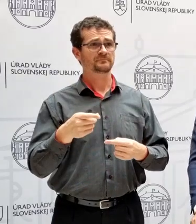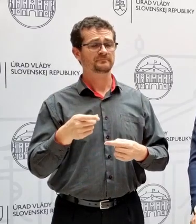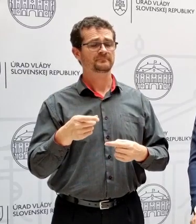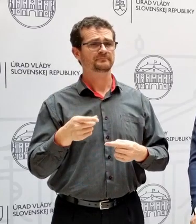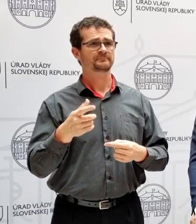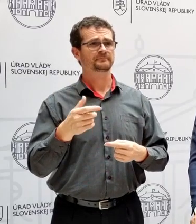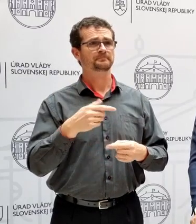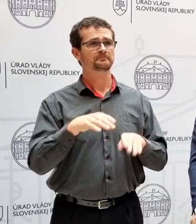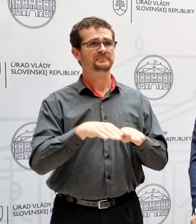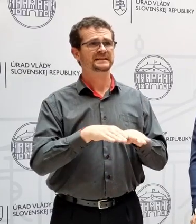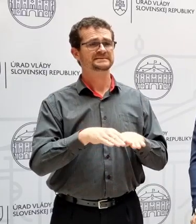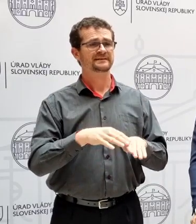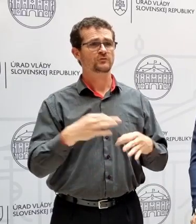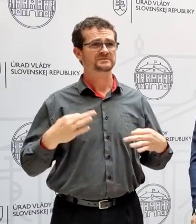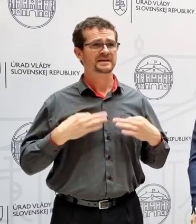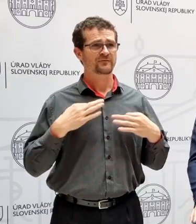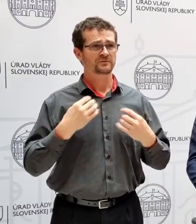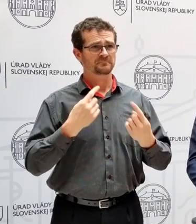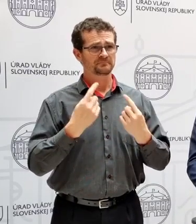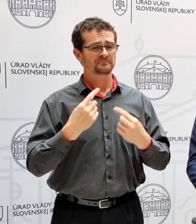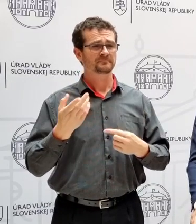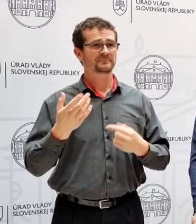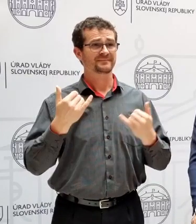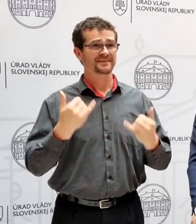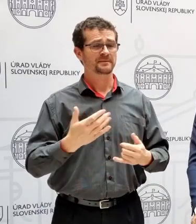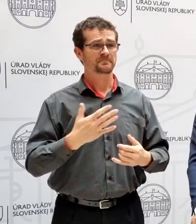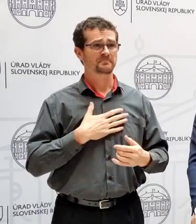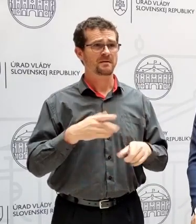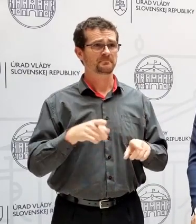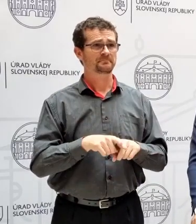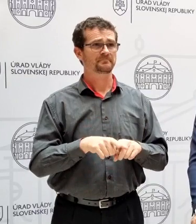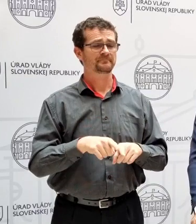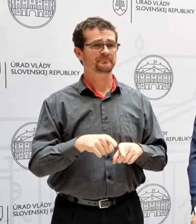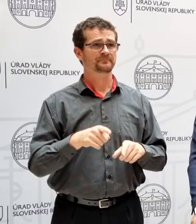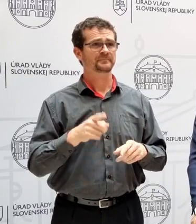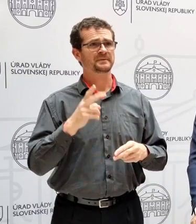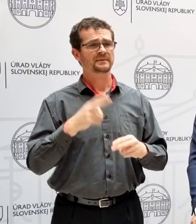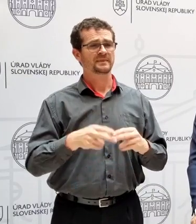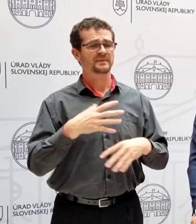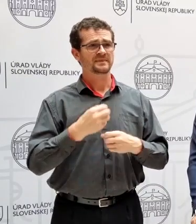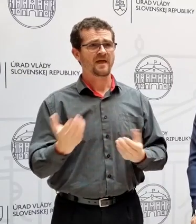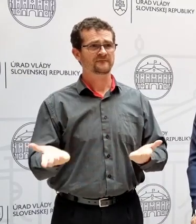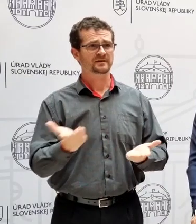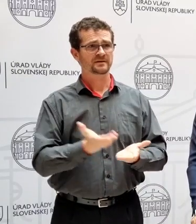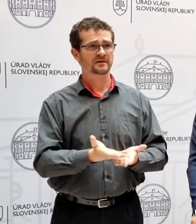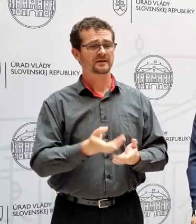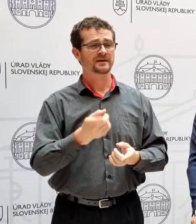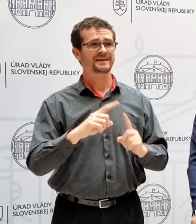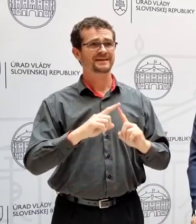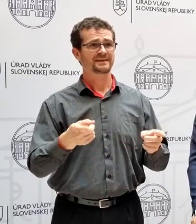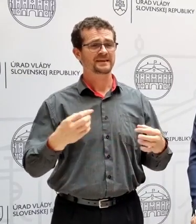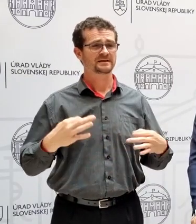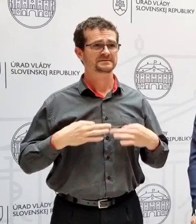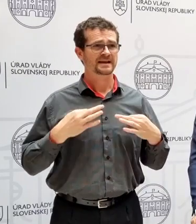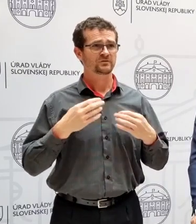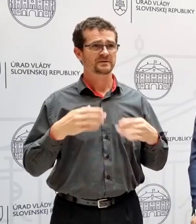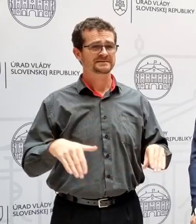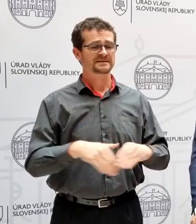môžem nazvať, s ministerstvom zdravotníctva. Dnes mám nejaký, poviem, že finálny návrh pre tých iných